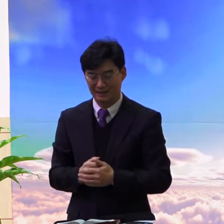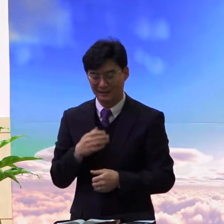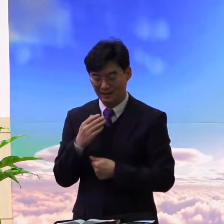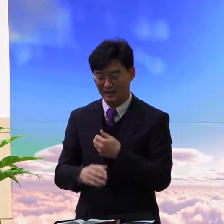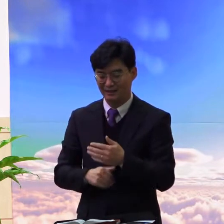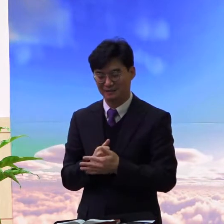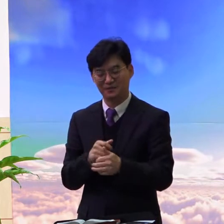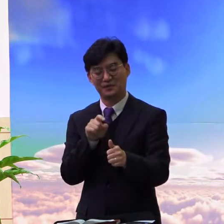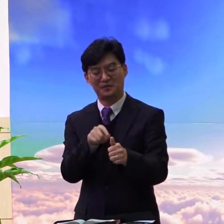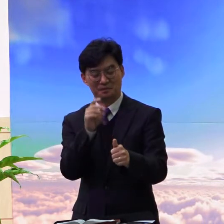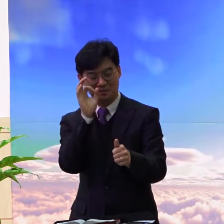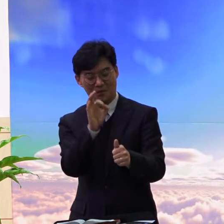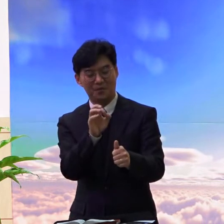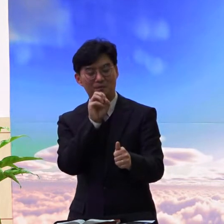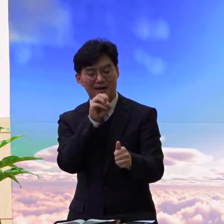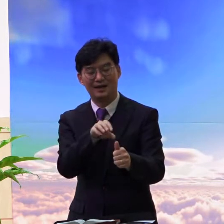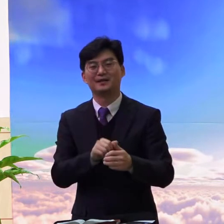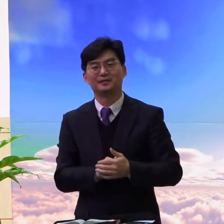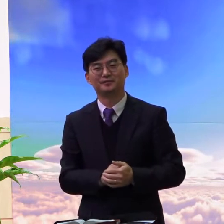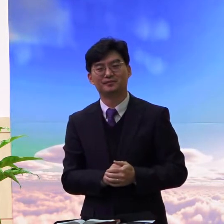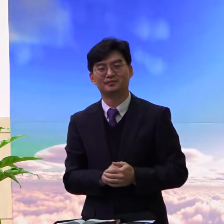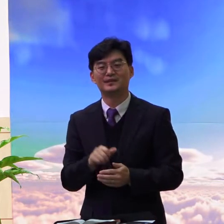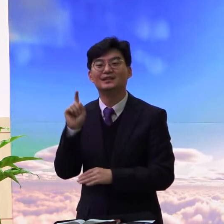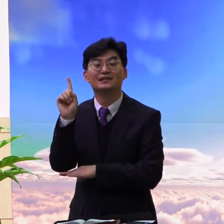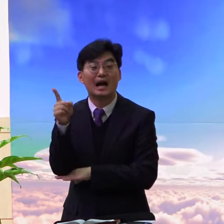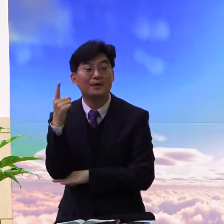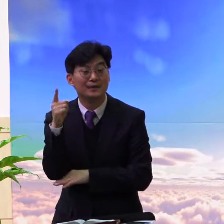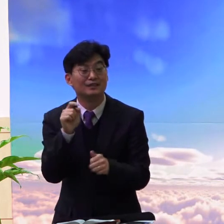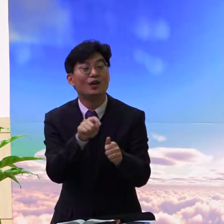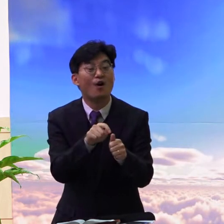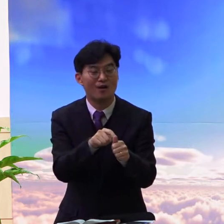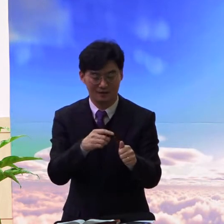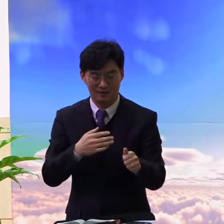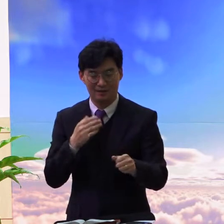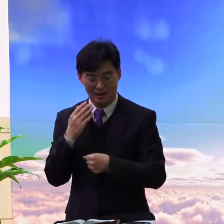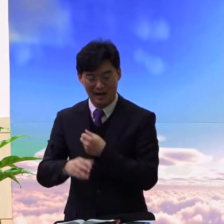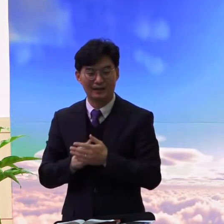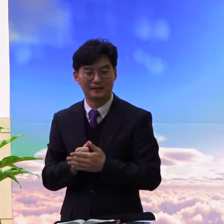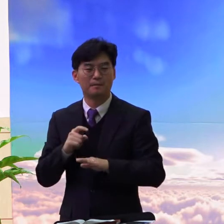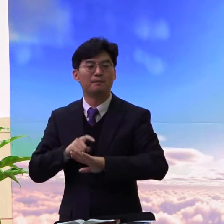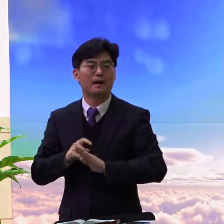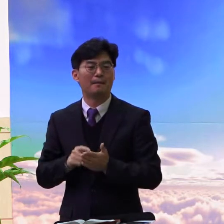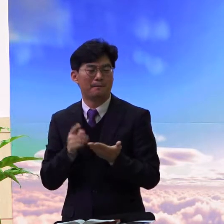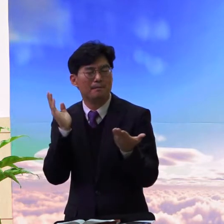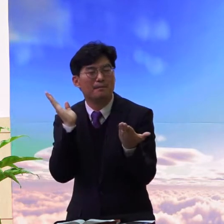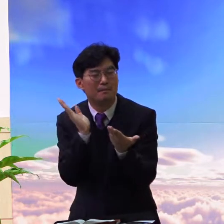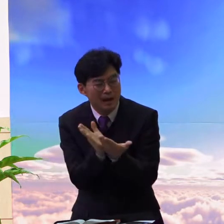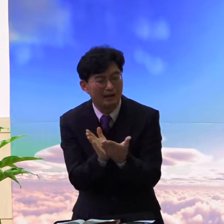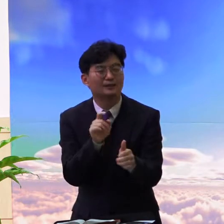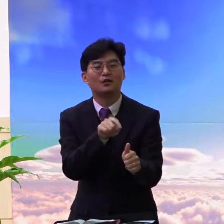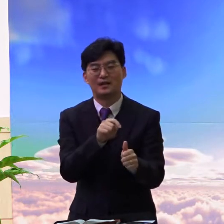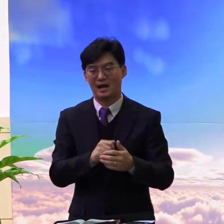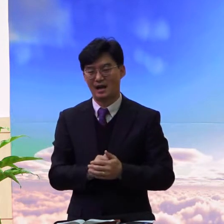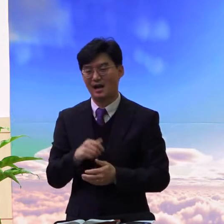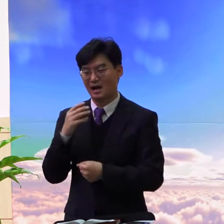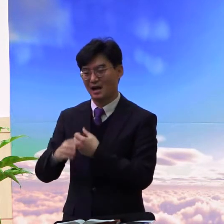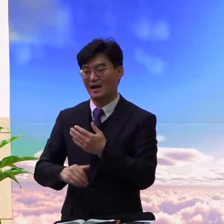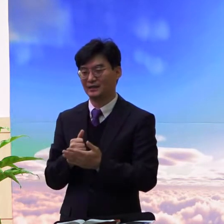말씀하셨습니다. 다윗은 내 마음에 맞는 사람이라 내 뜻을 다 이루리라.